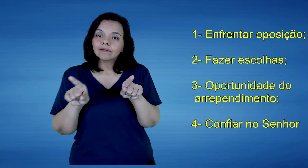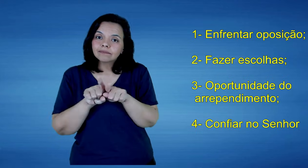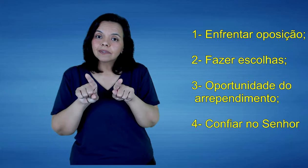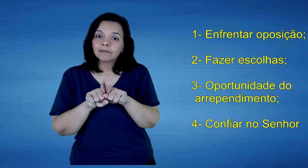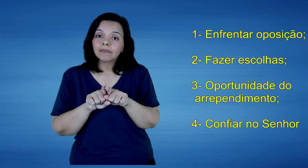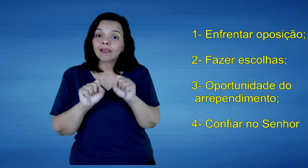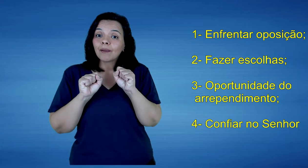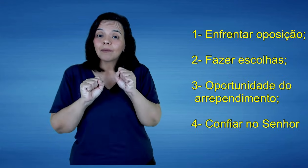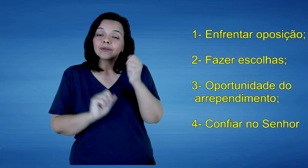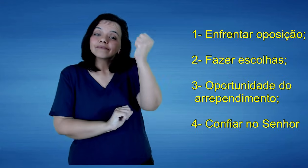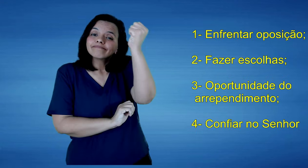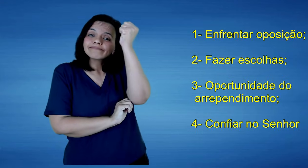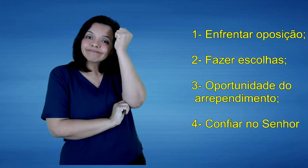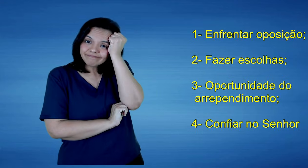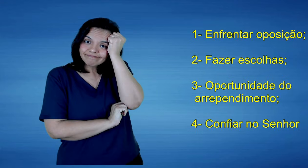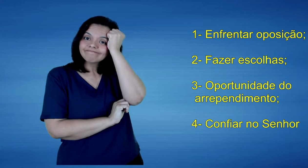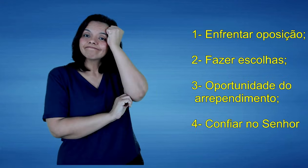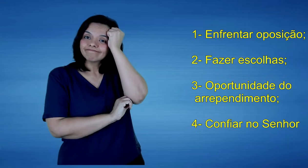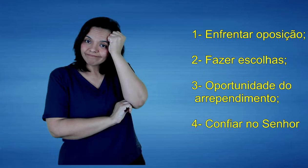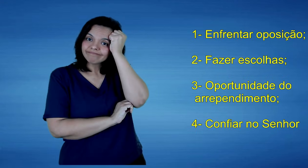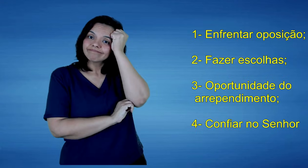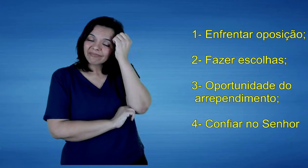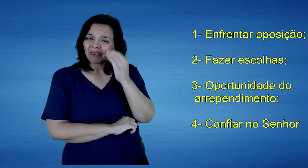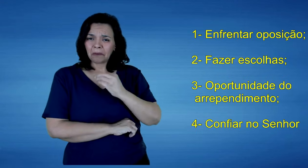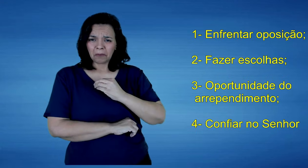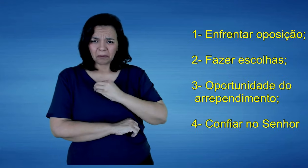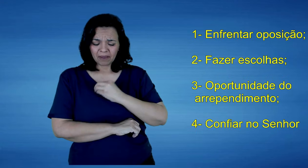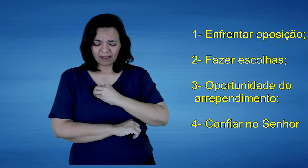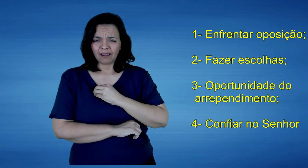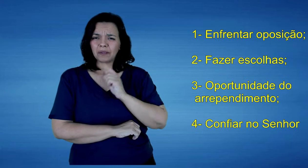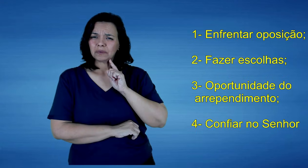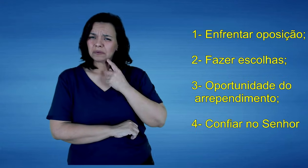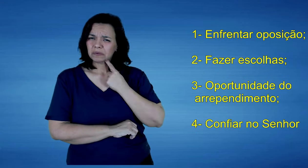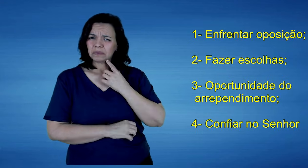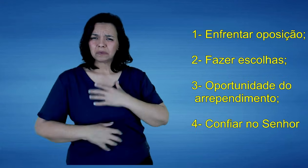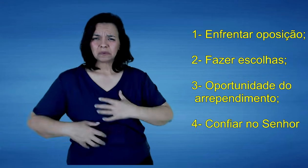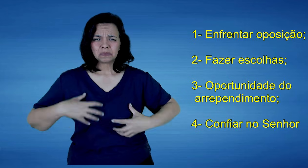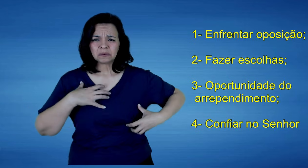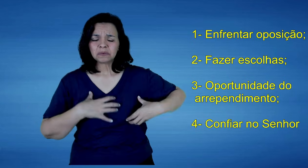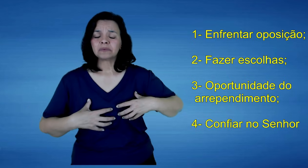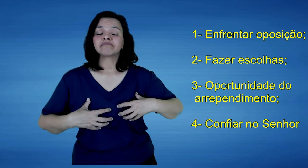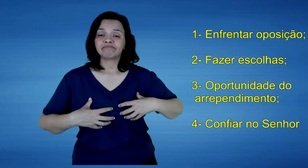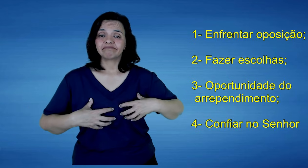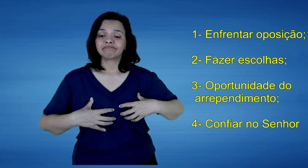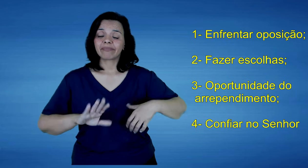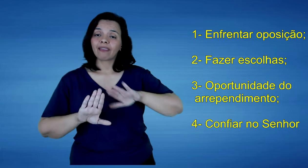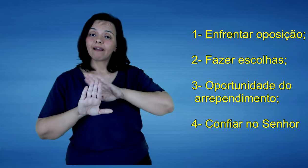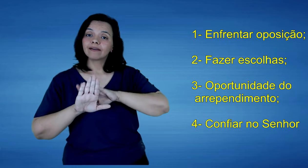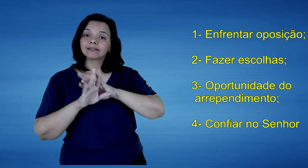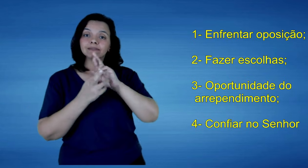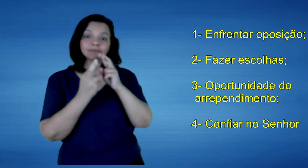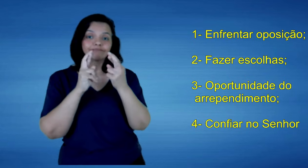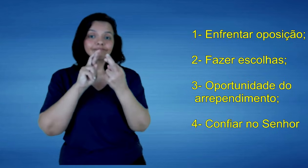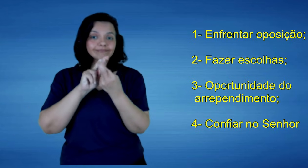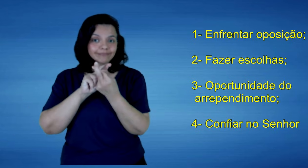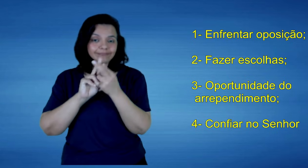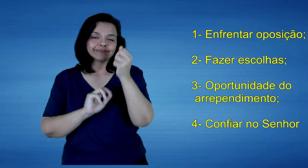têm consequência, mas que eu também posso me arrepender. O pecado, de fato, ele suja o